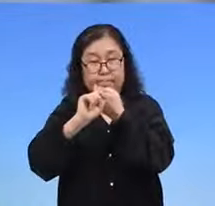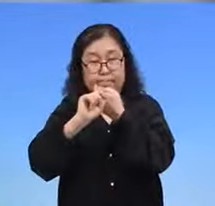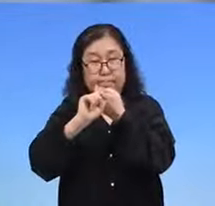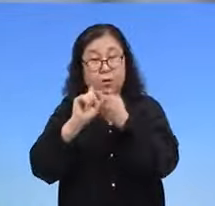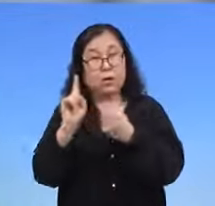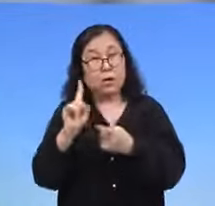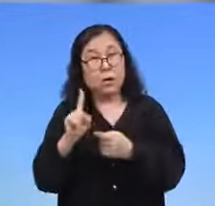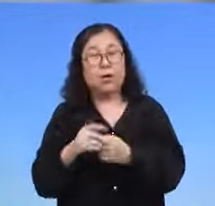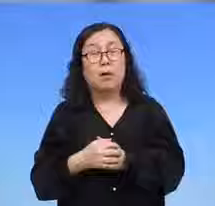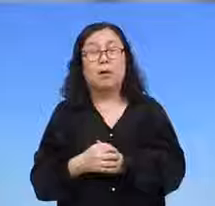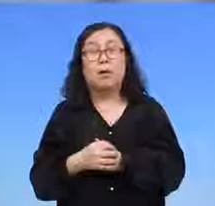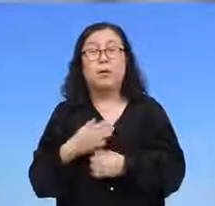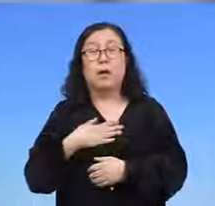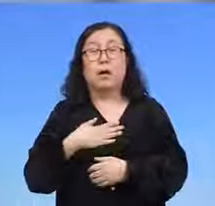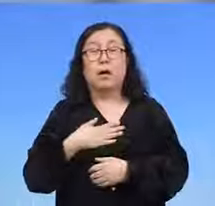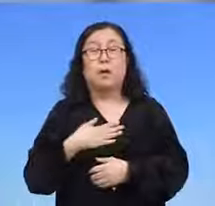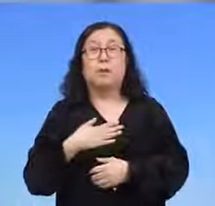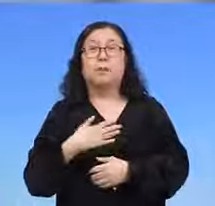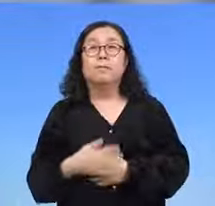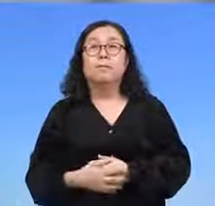모르긴 해도요,